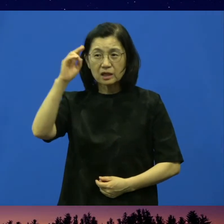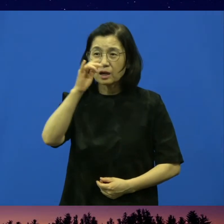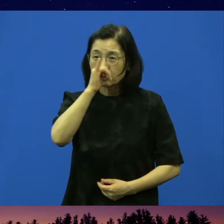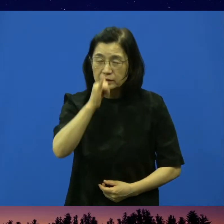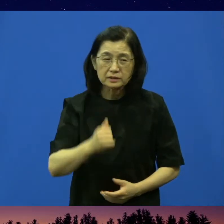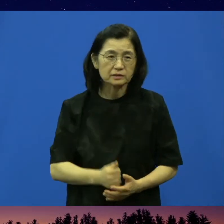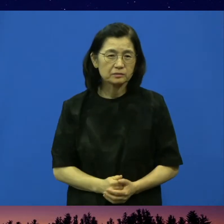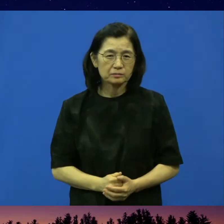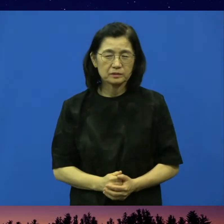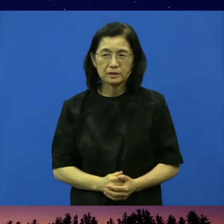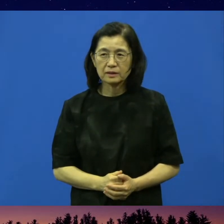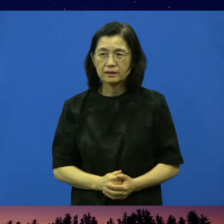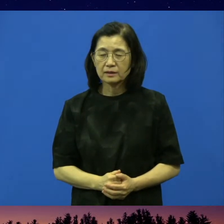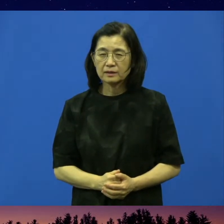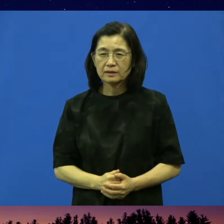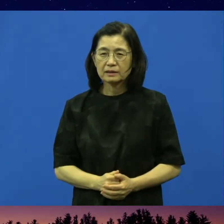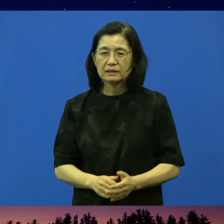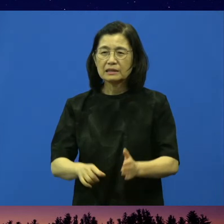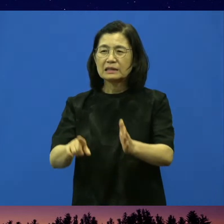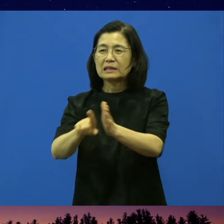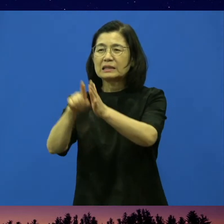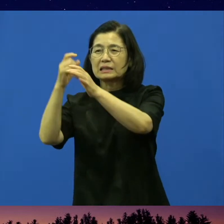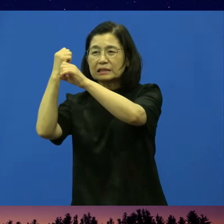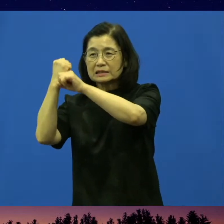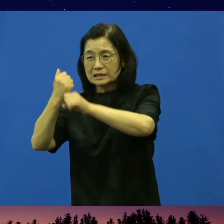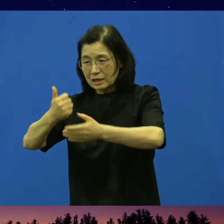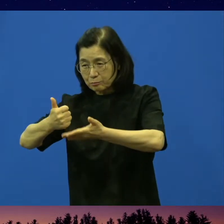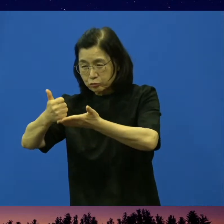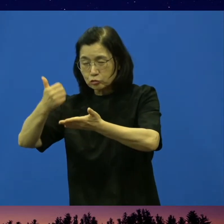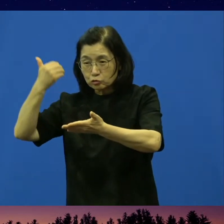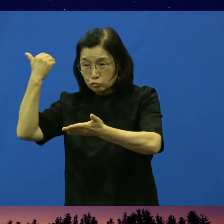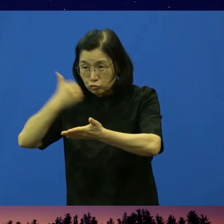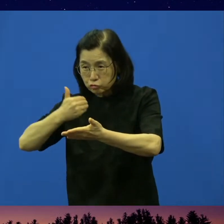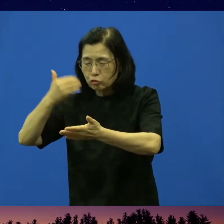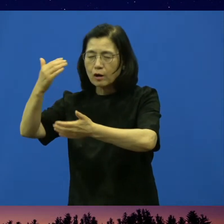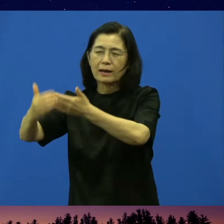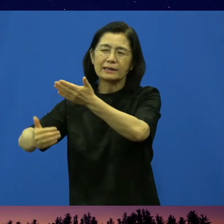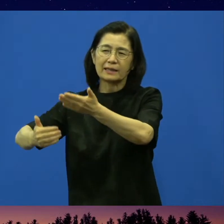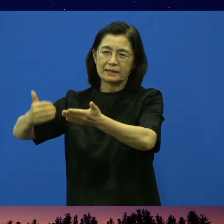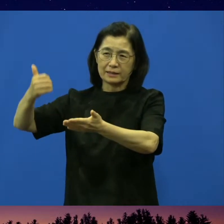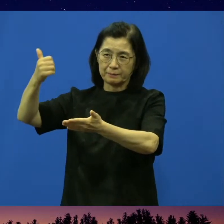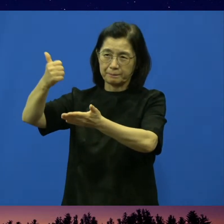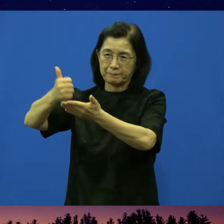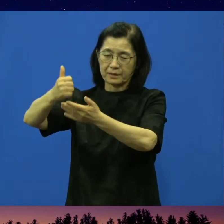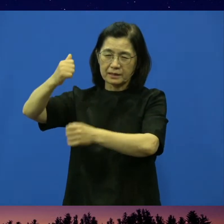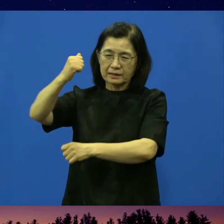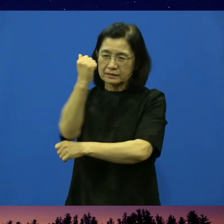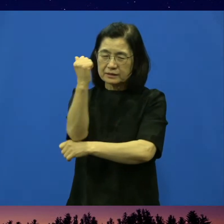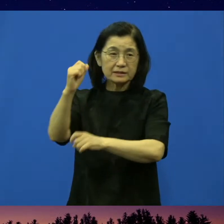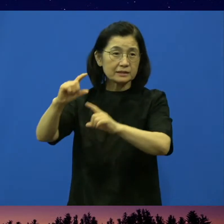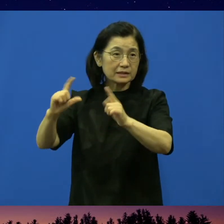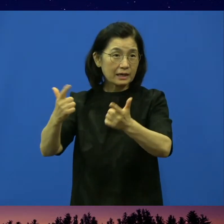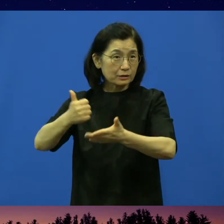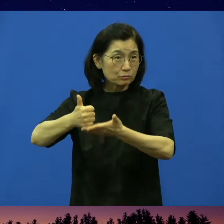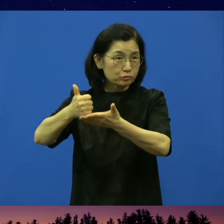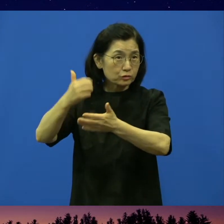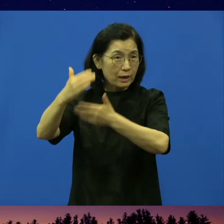의지할 분은 오직 하나님 한 분밖에 없어요. 흔들리지 않는 것은 하나님 한 분밖에 없어요.